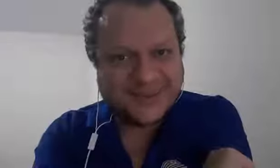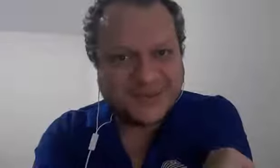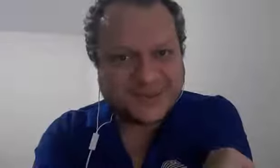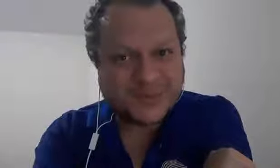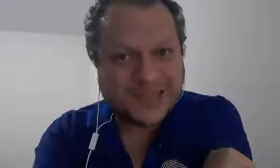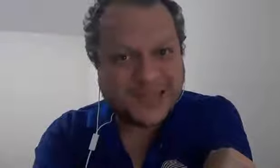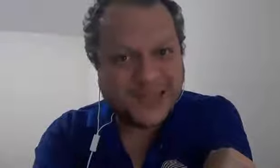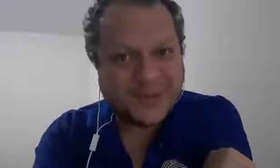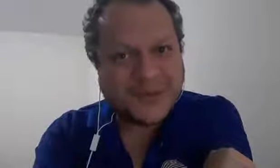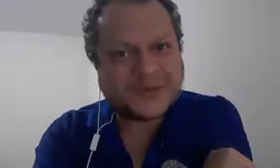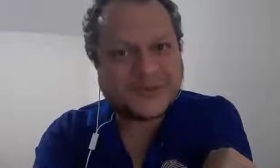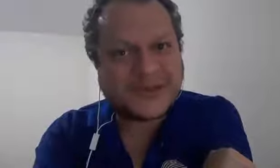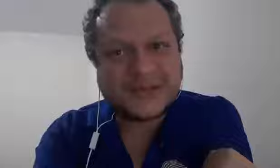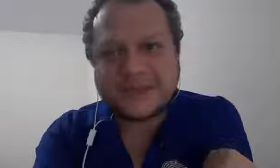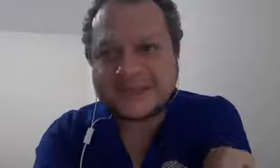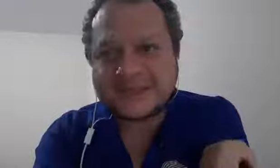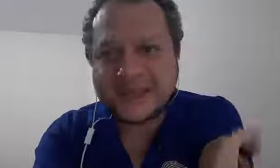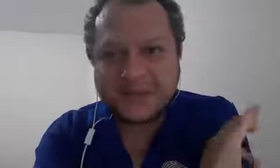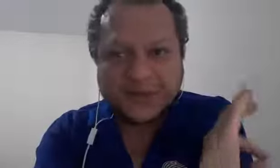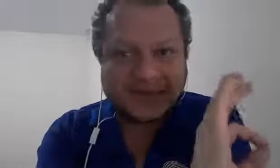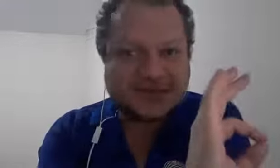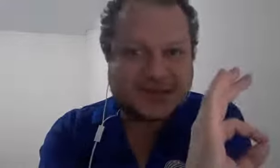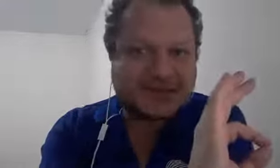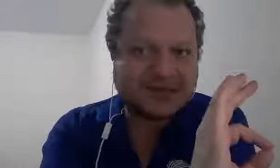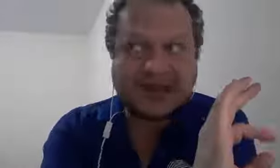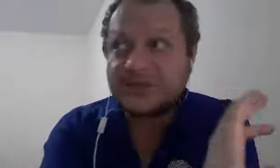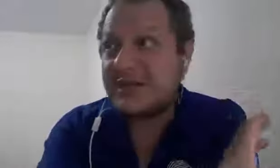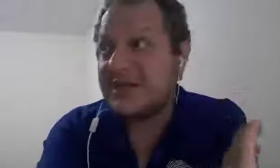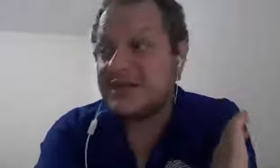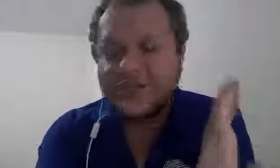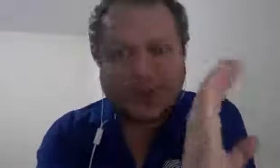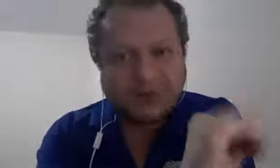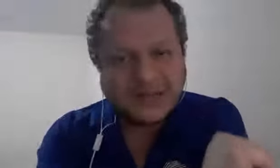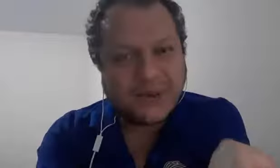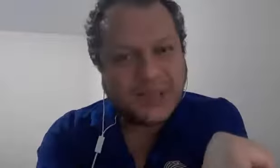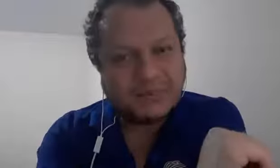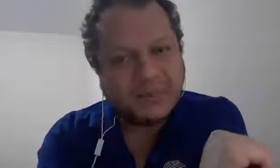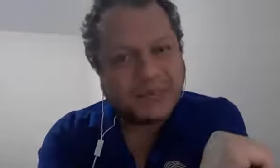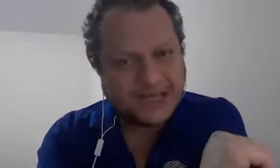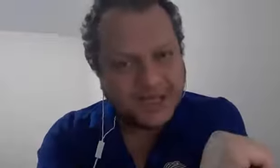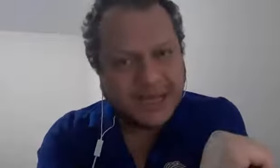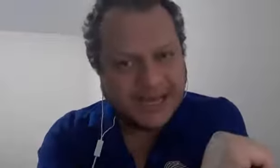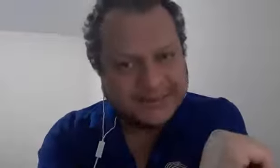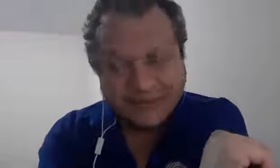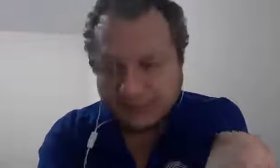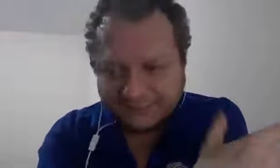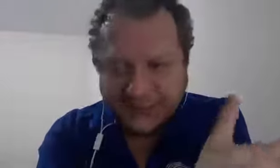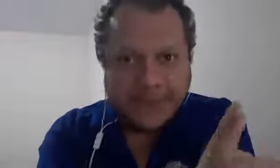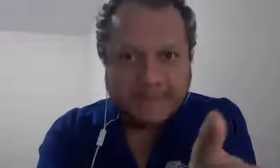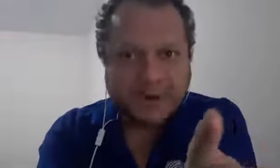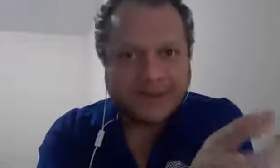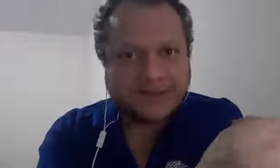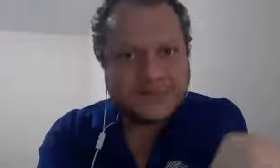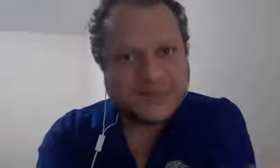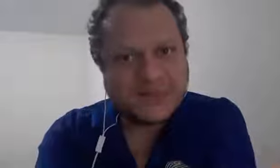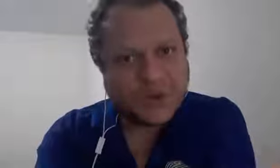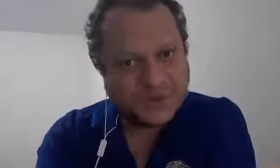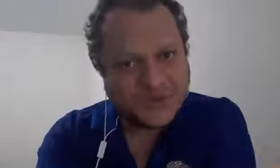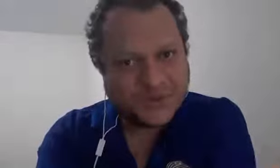Libras, porque quem começa a estudar Libras sempre tem essa necessidade de encontrar alguém para praticar. Então, bora ter amizade com o surdo,